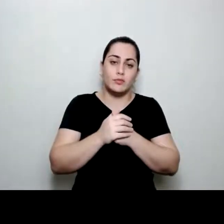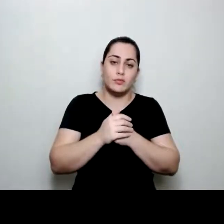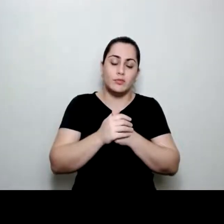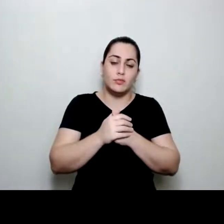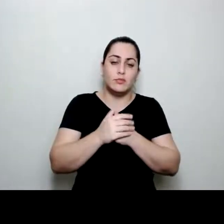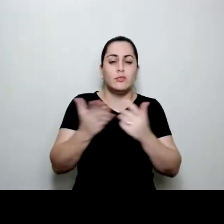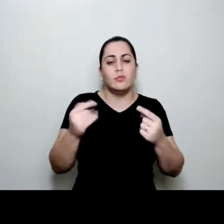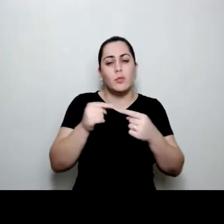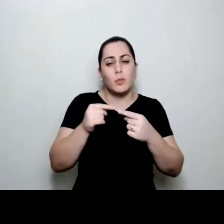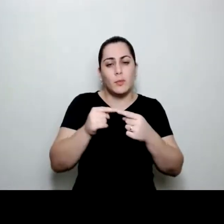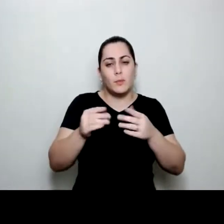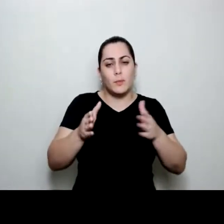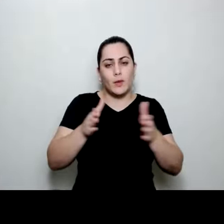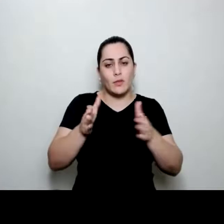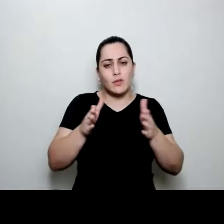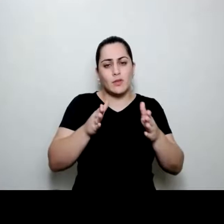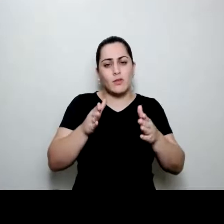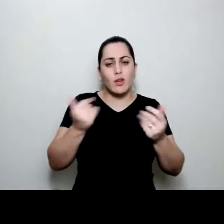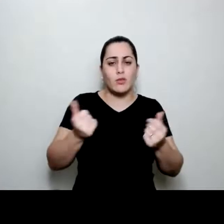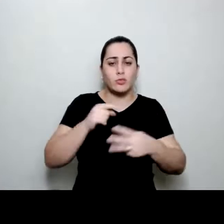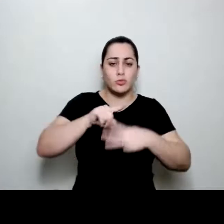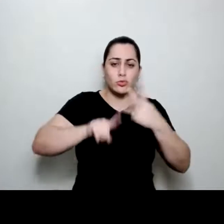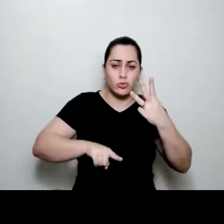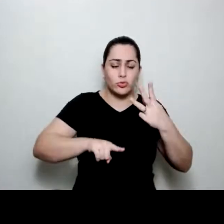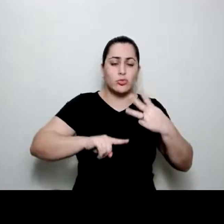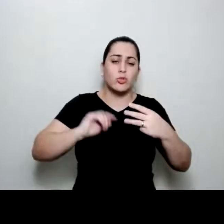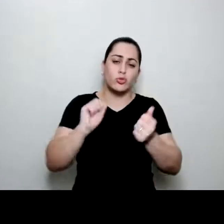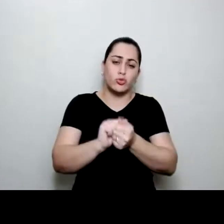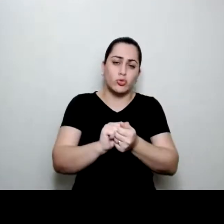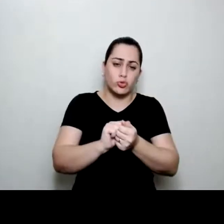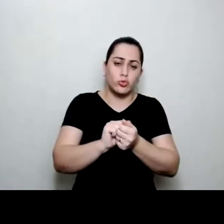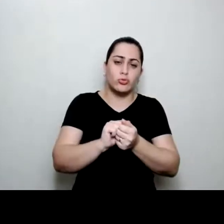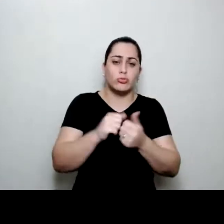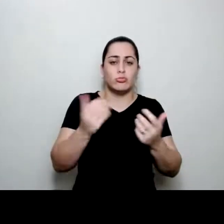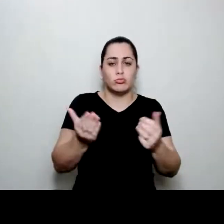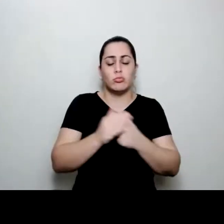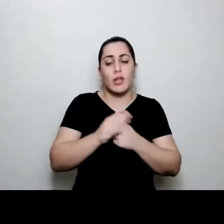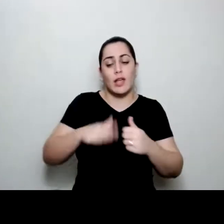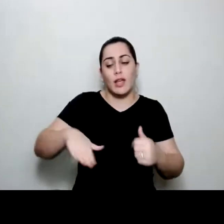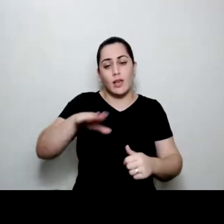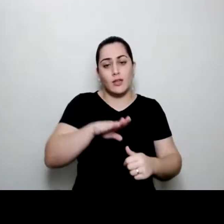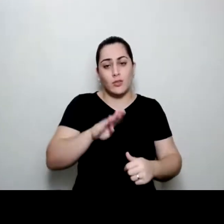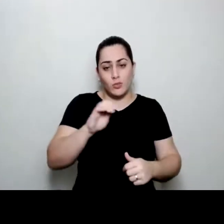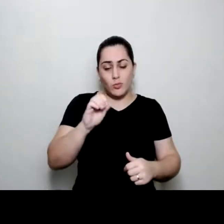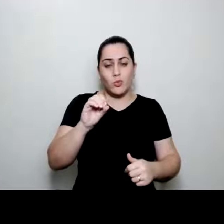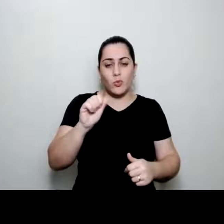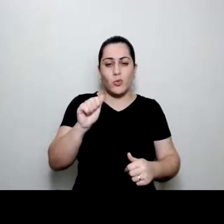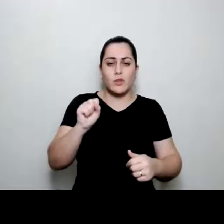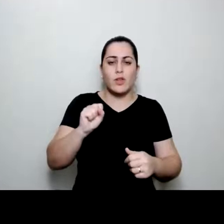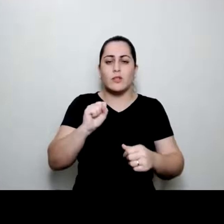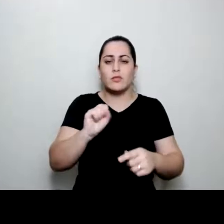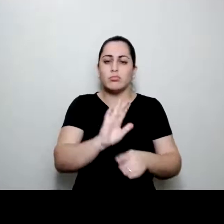numa relação retroalimentar, esses três componentes da tríade boasiana vão se retroalimentar,